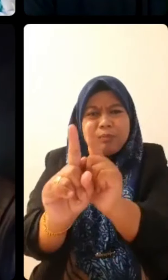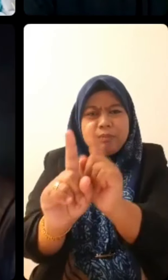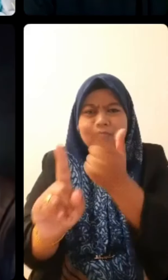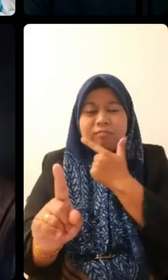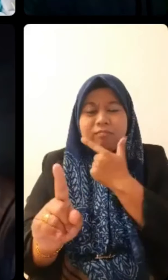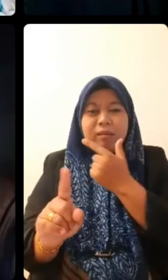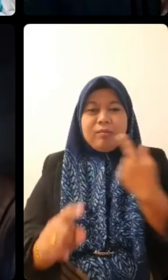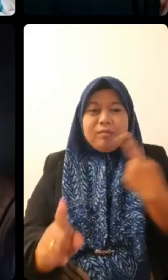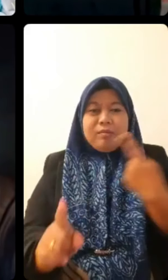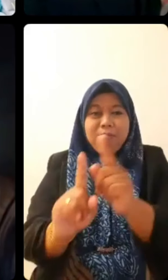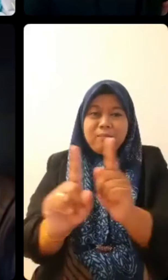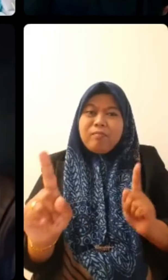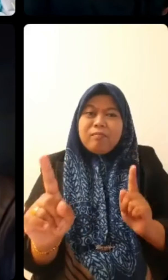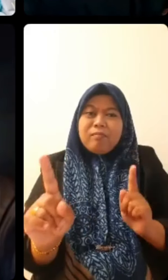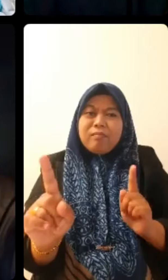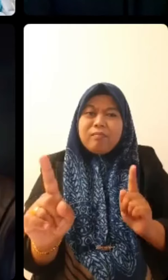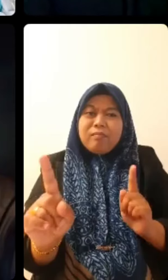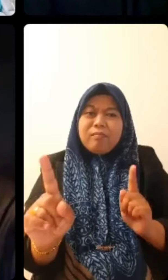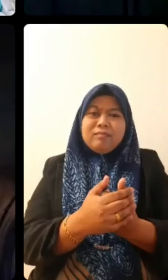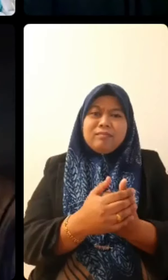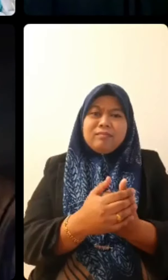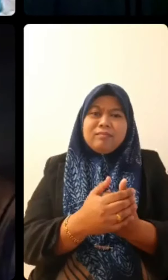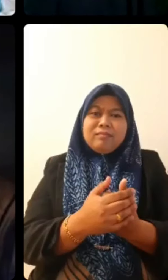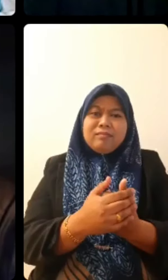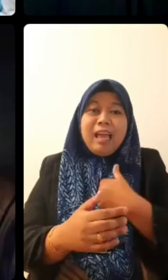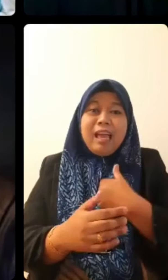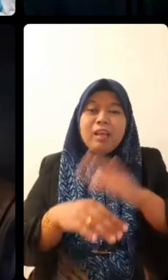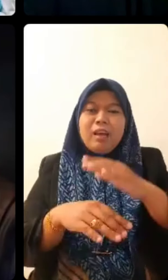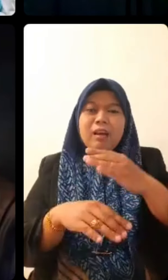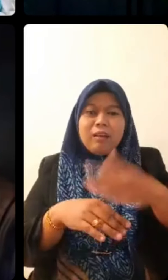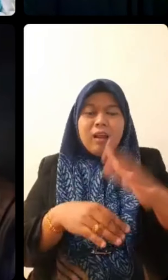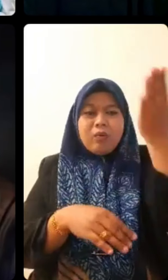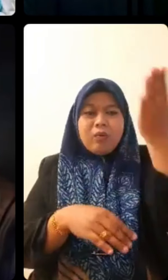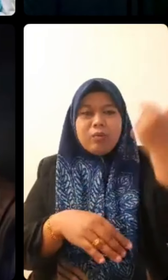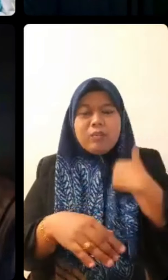area Putrajaya. Saya masuk, saya berisyarat sepenuhnya.